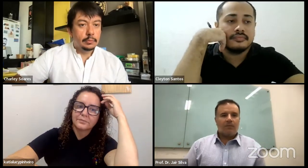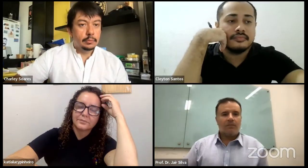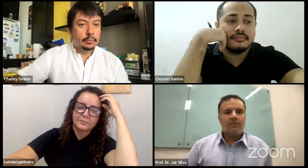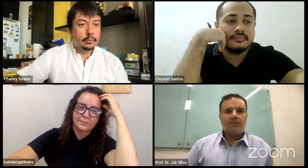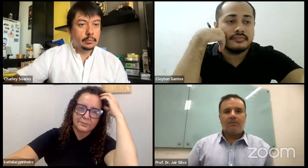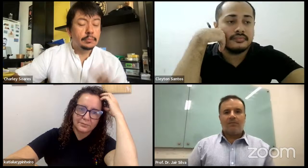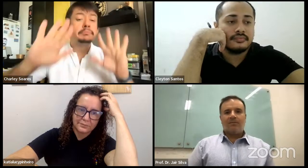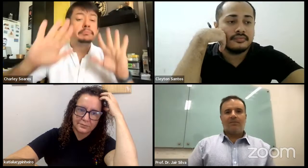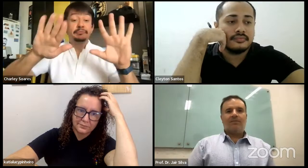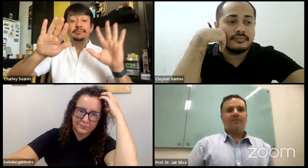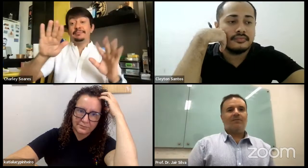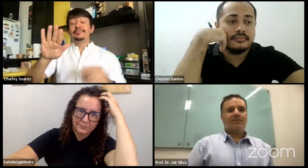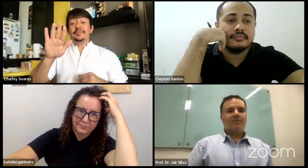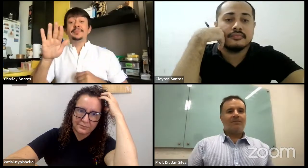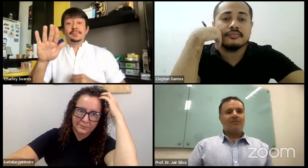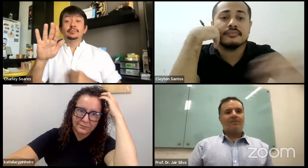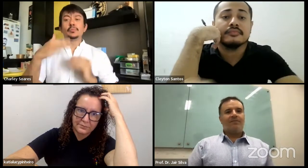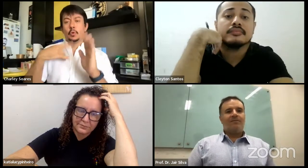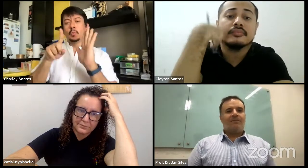Só um momento.